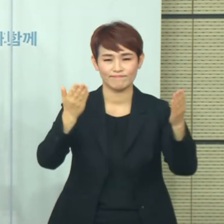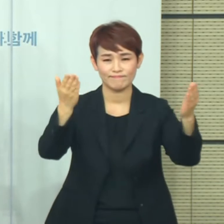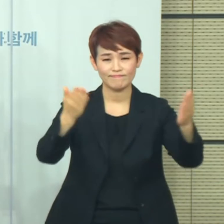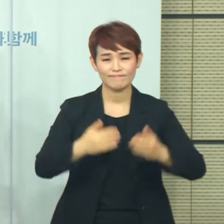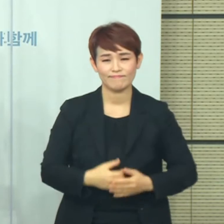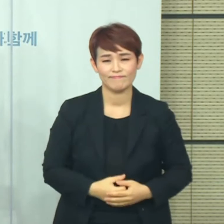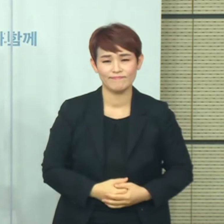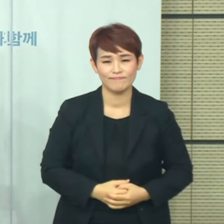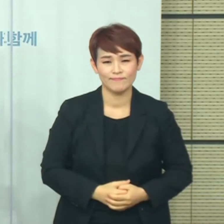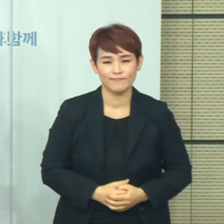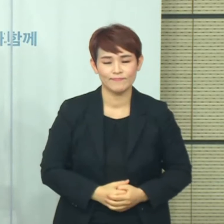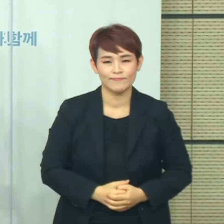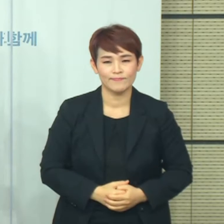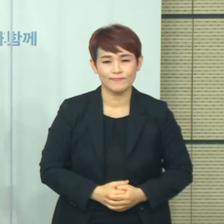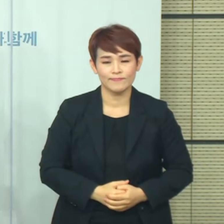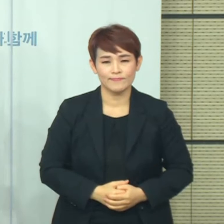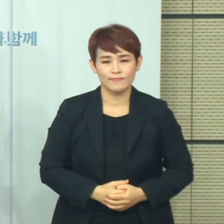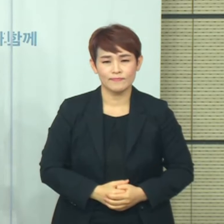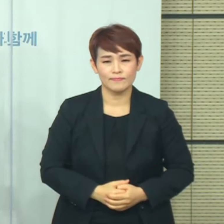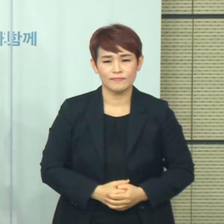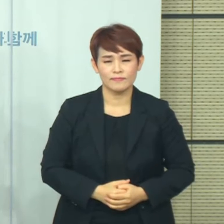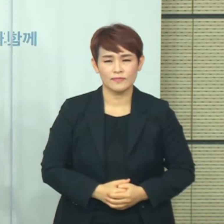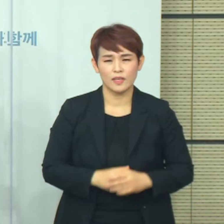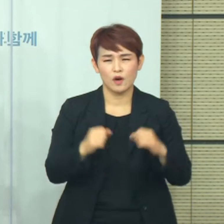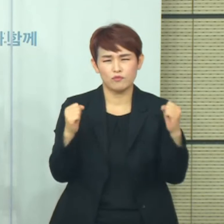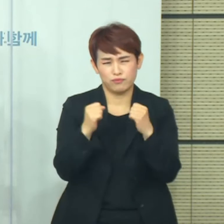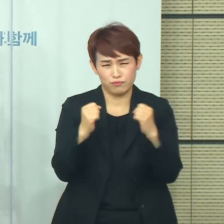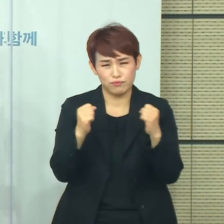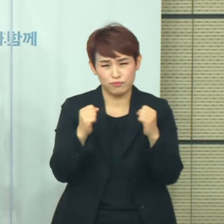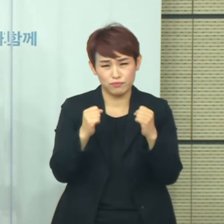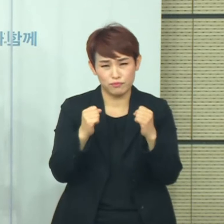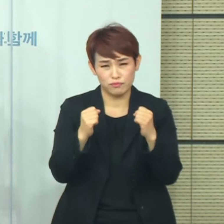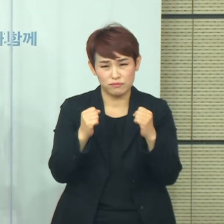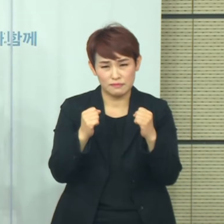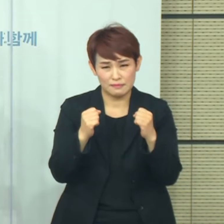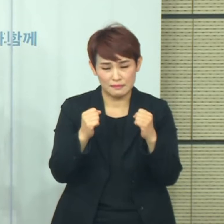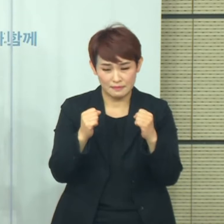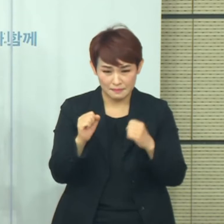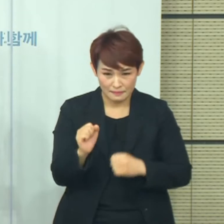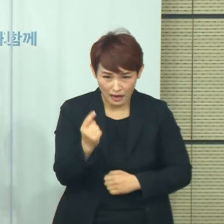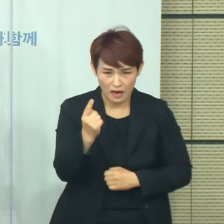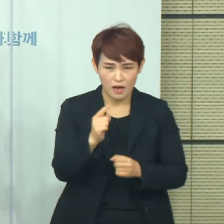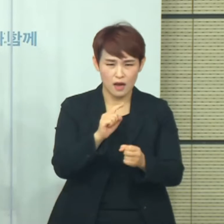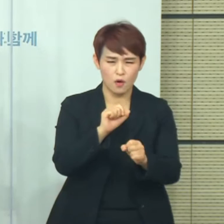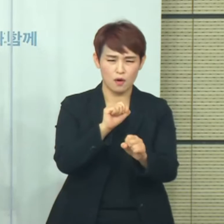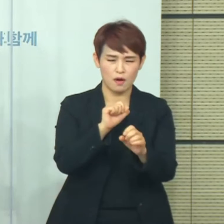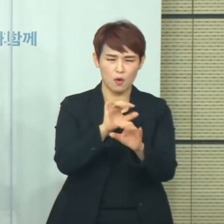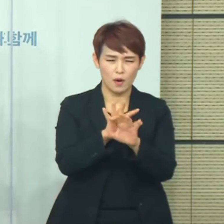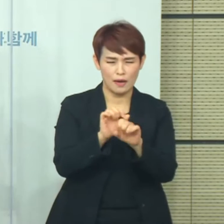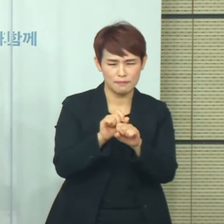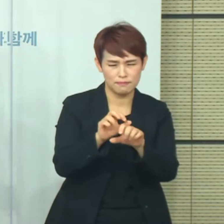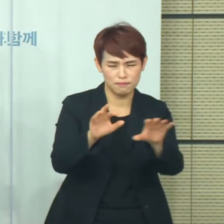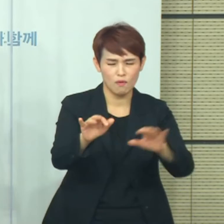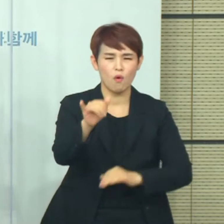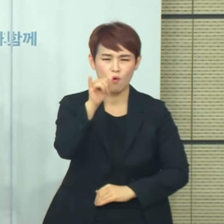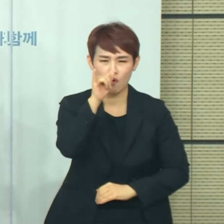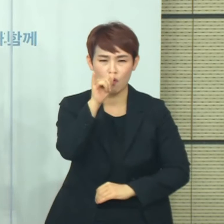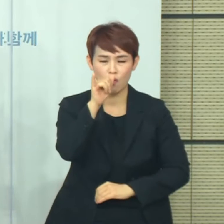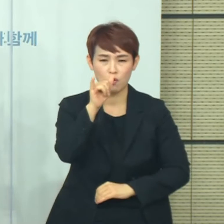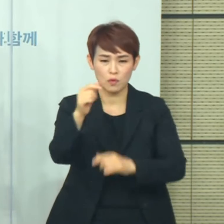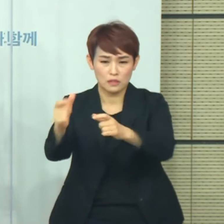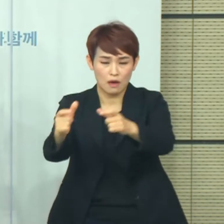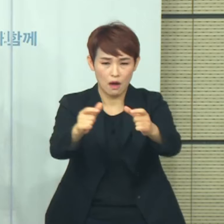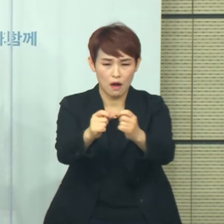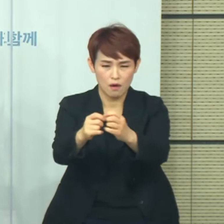감사드립니다. 다만 여전히 겨울철이라는 계절적 요인과 지역사회 전반에 넓게 퍼진